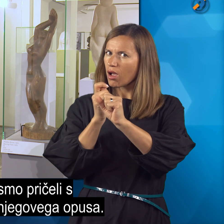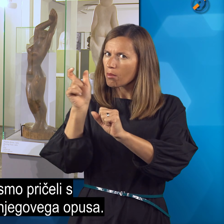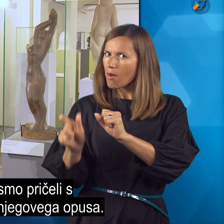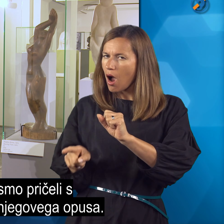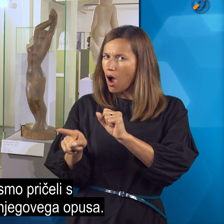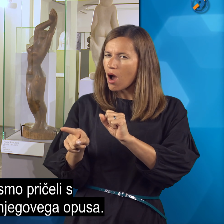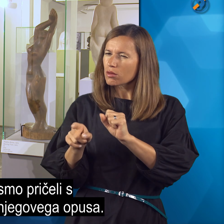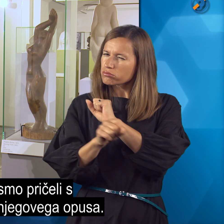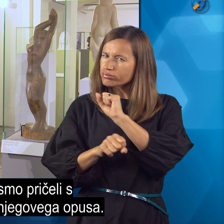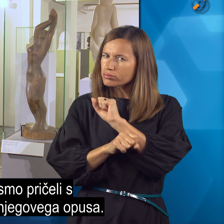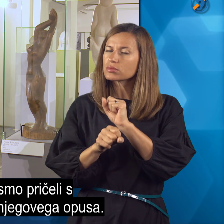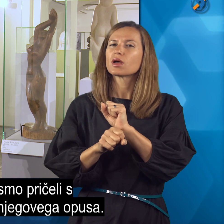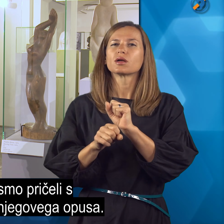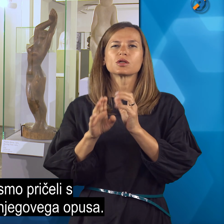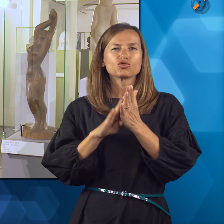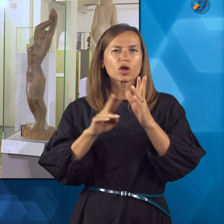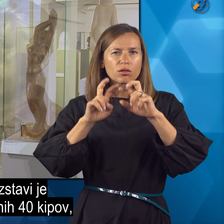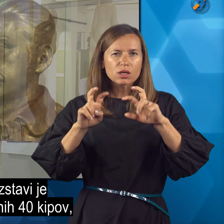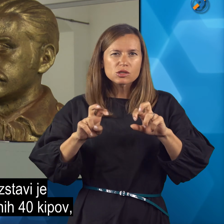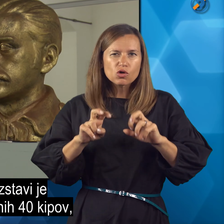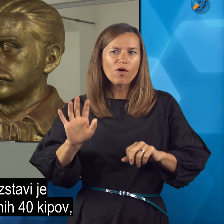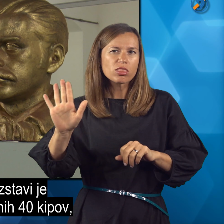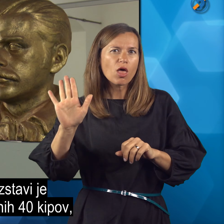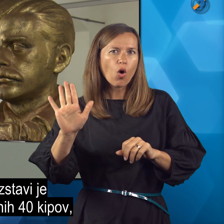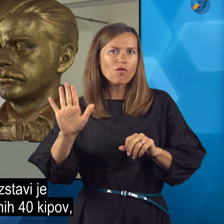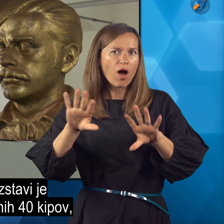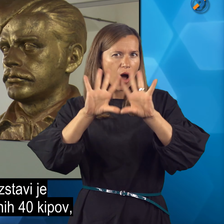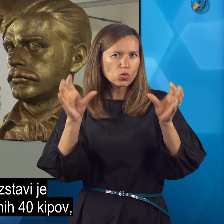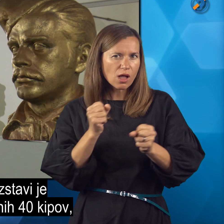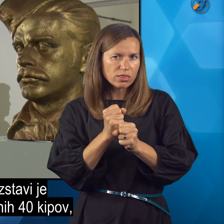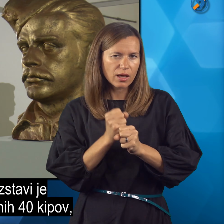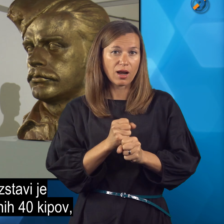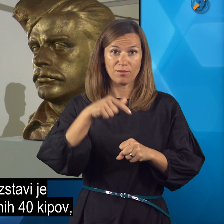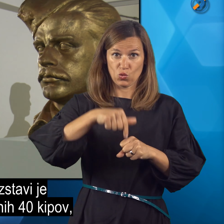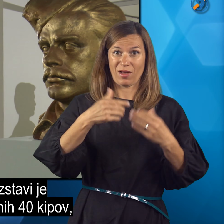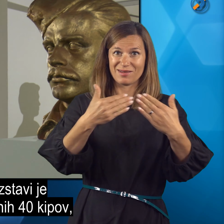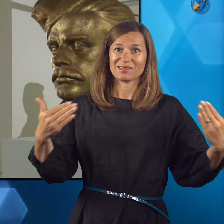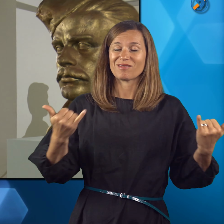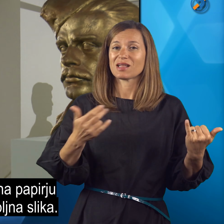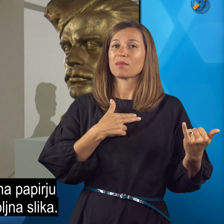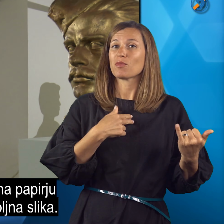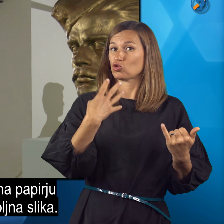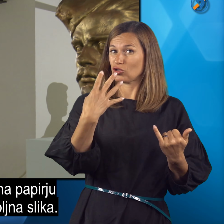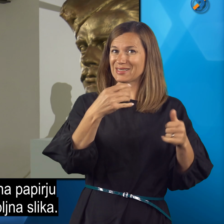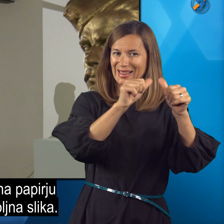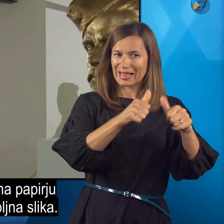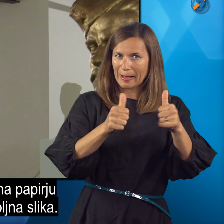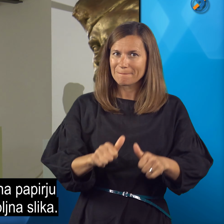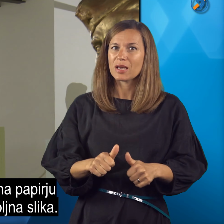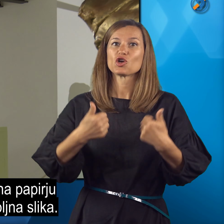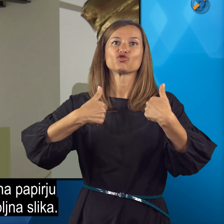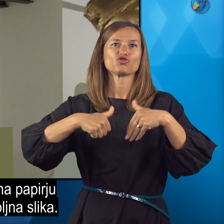smo začeli s proučevanjem njegovega opusa. Na razstavi je razstavljenih 40 kipov, 16 del